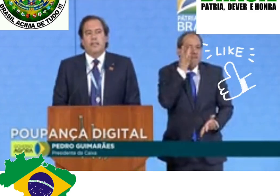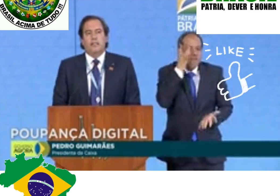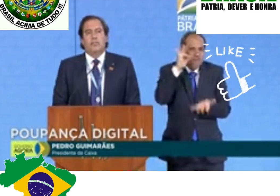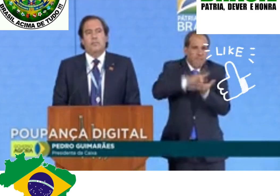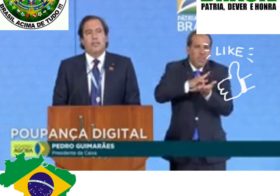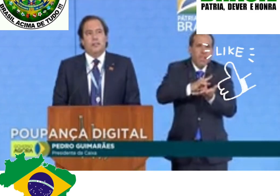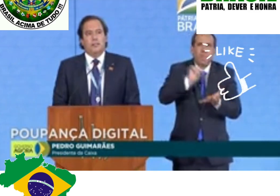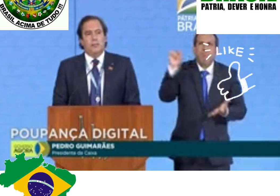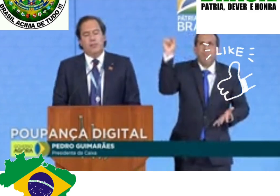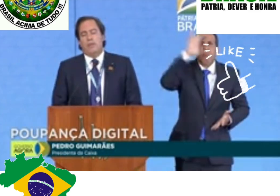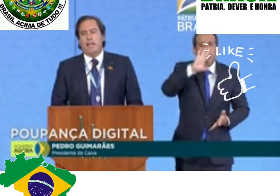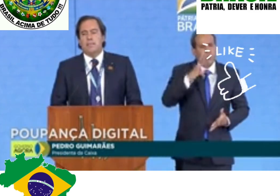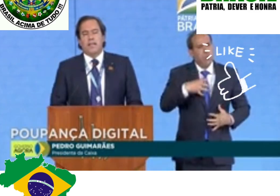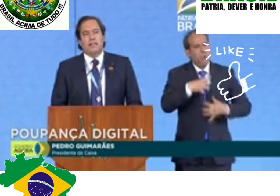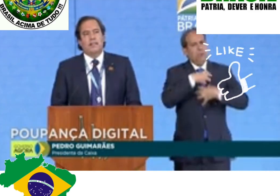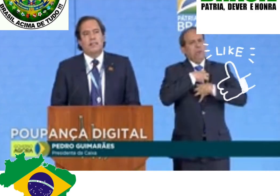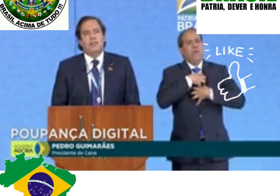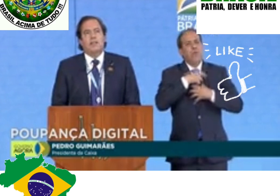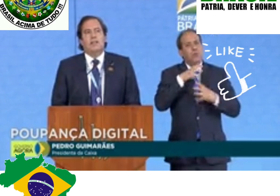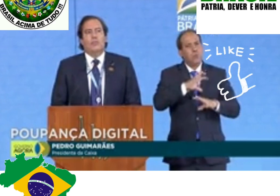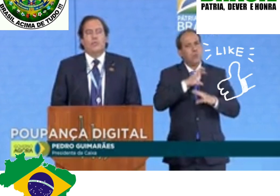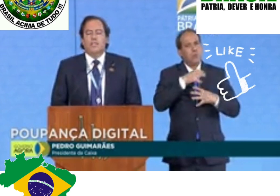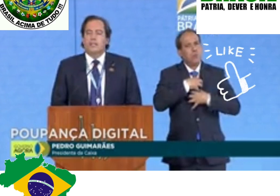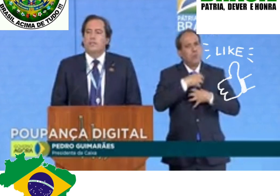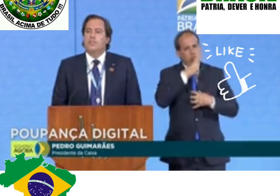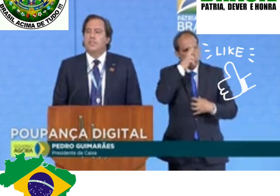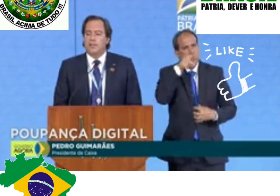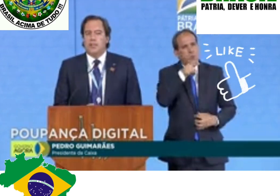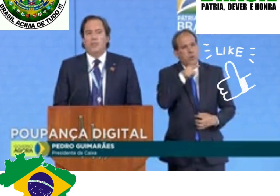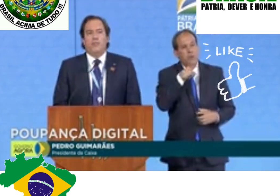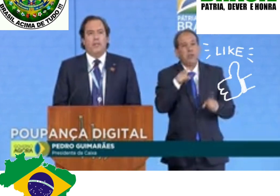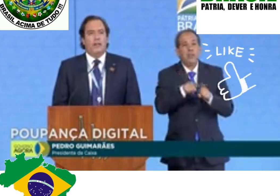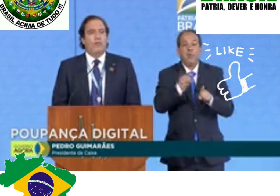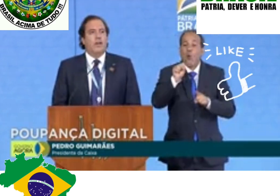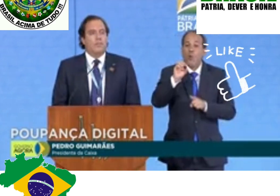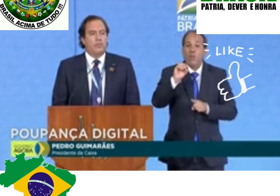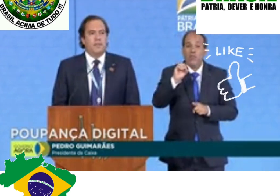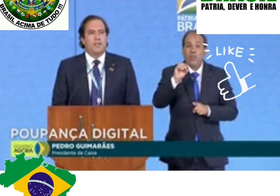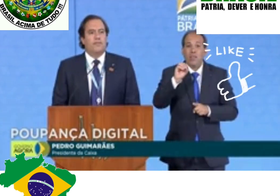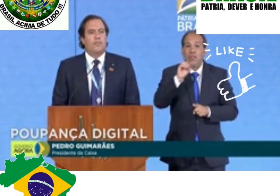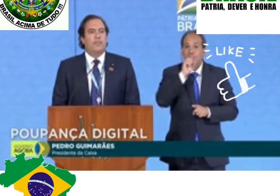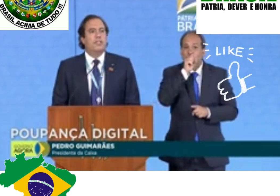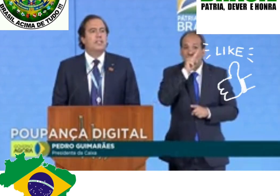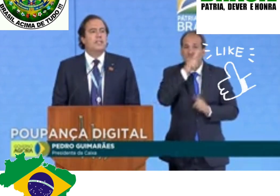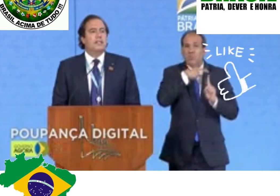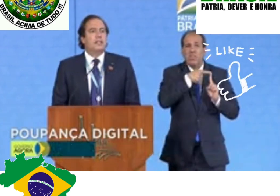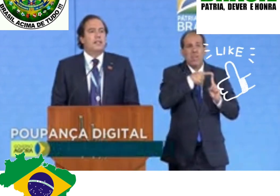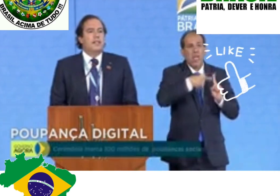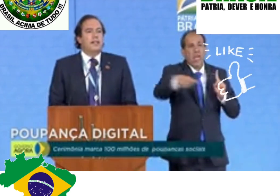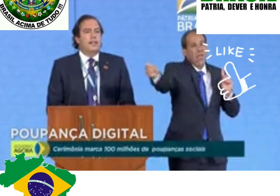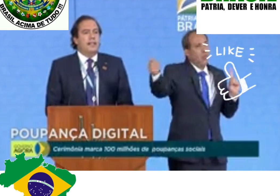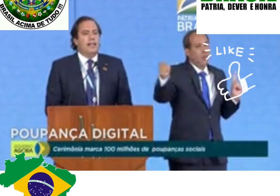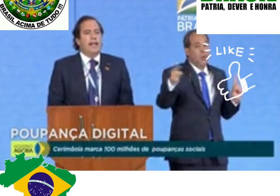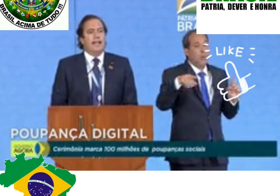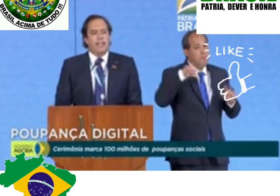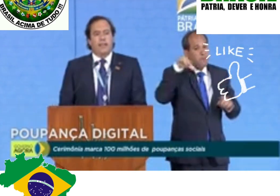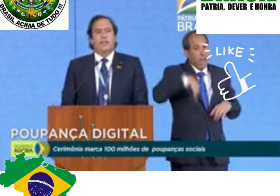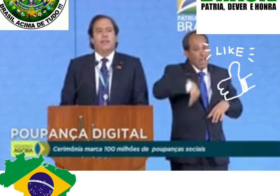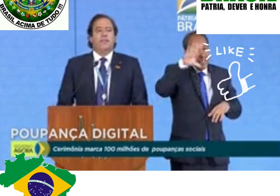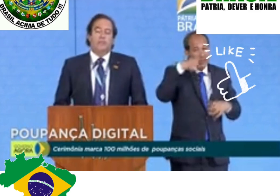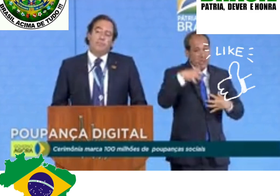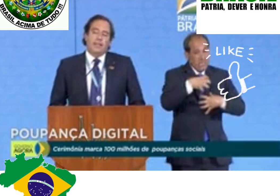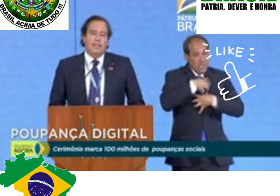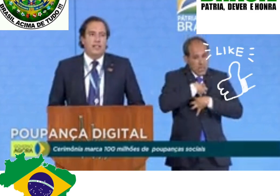muito impactante também. E o mais impactante dos 80 fins de semana foi agora. Pode passar, por favor?